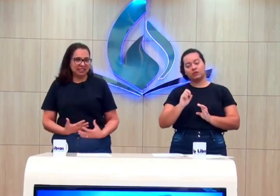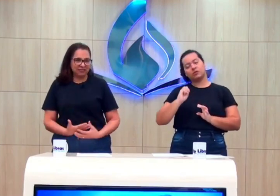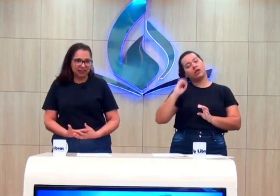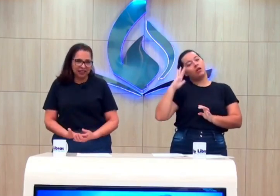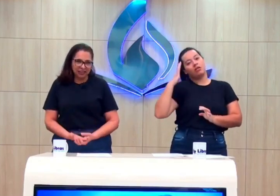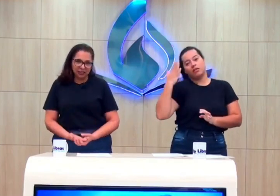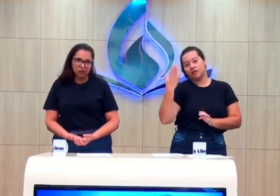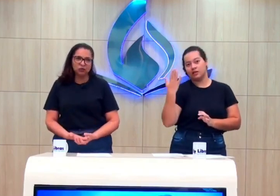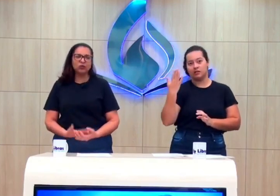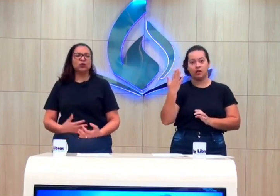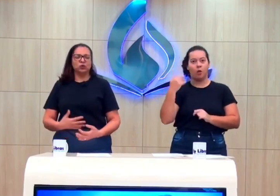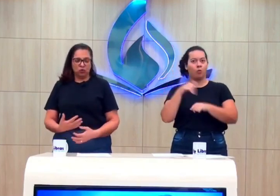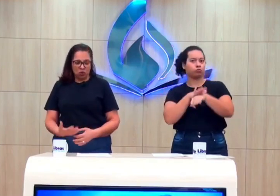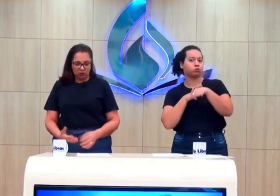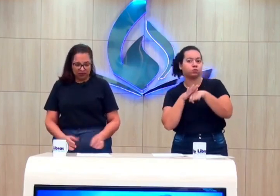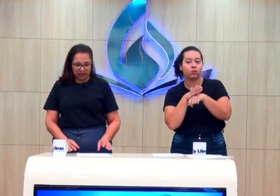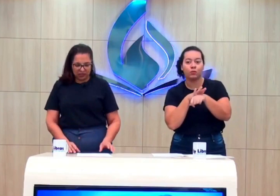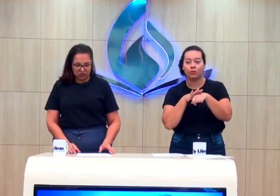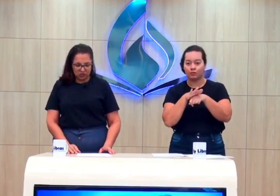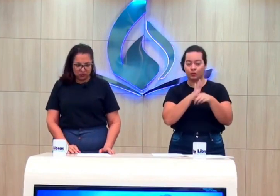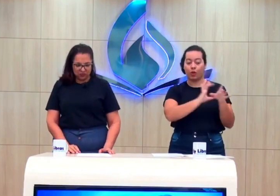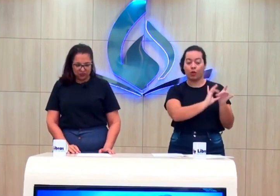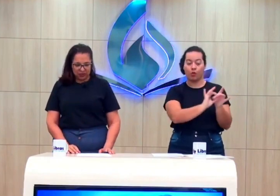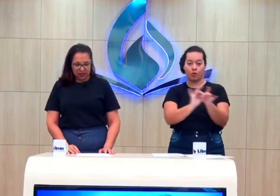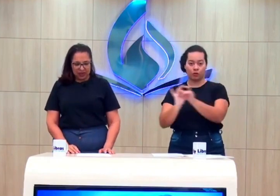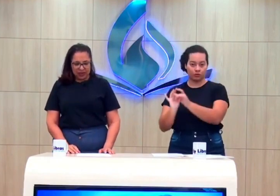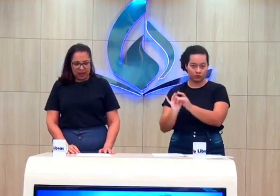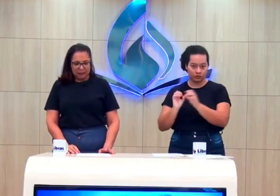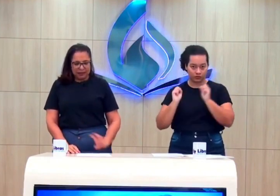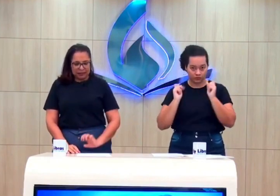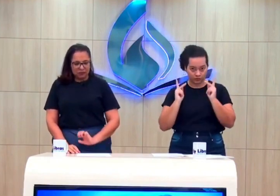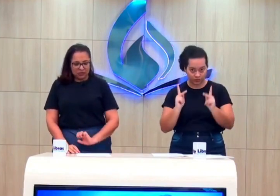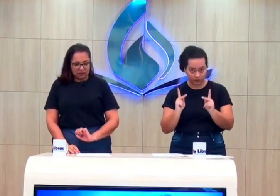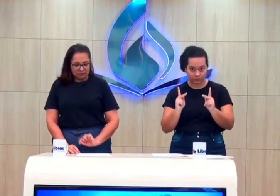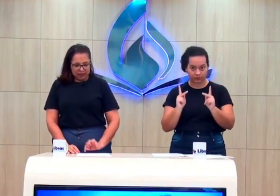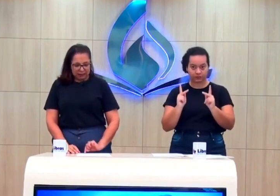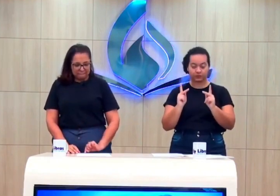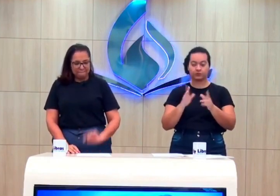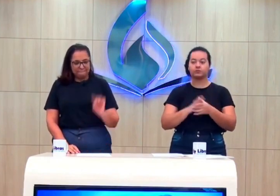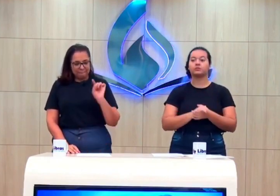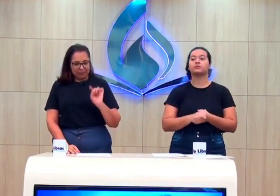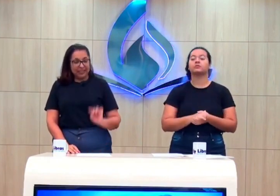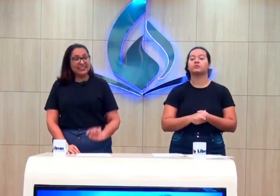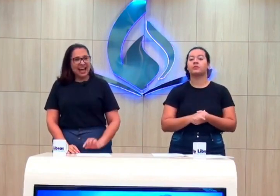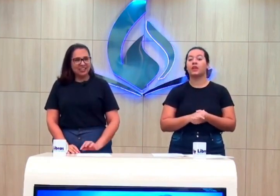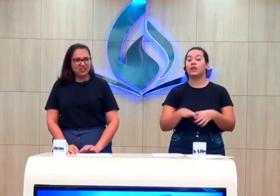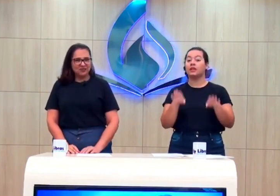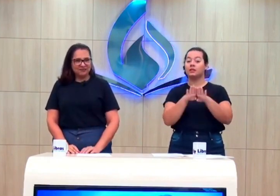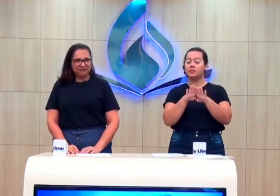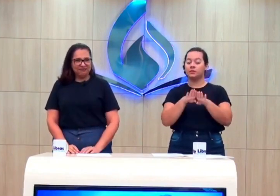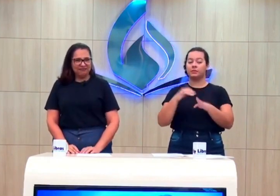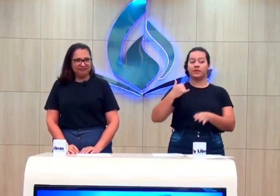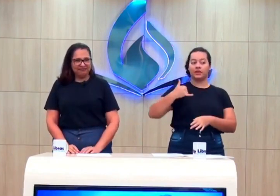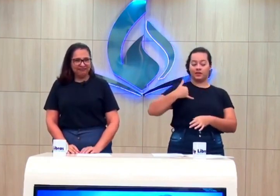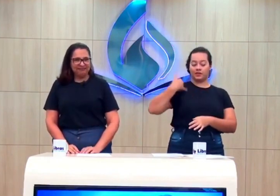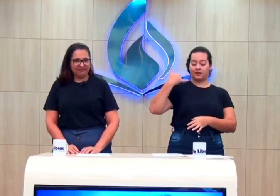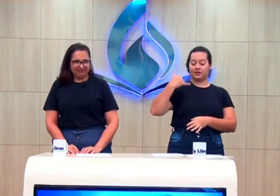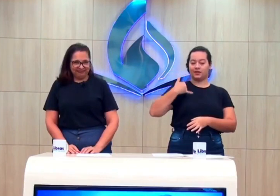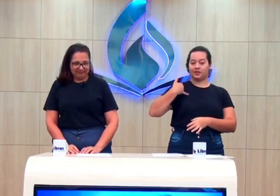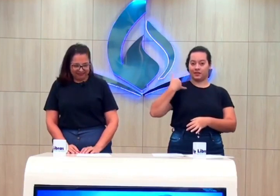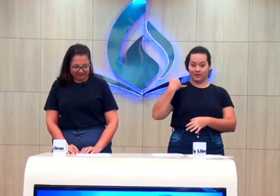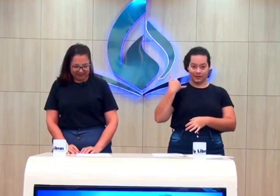você está falando, do contexto. Aprendemos também idade,